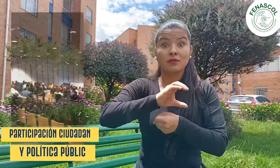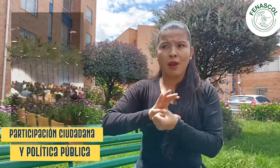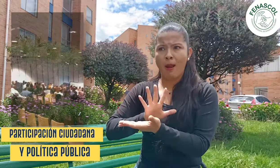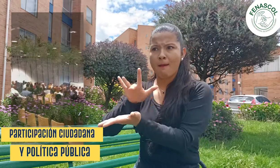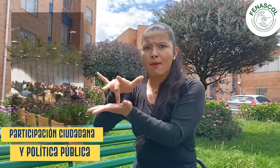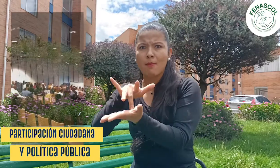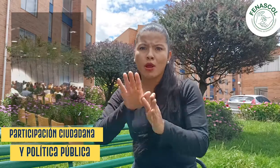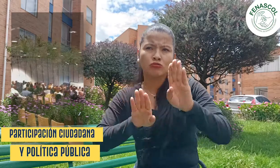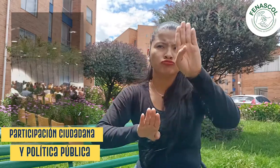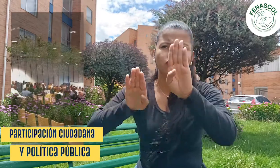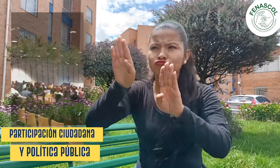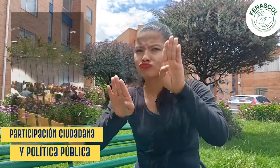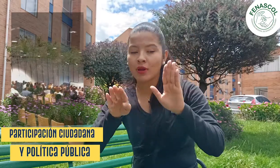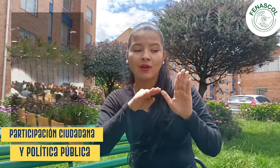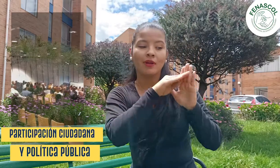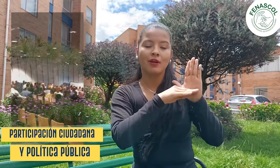Participación ciudadana y política pública.